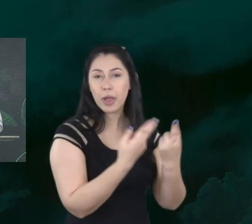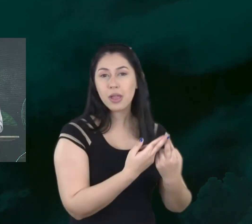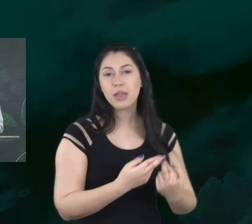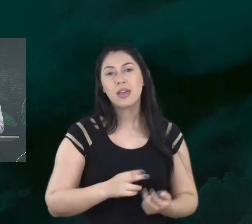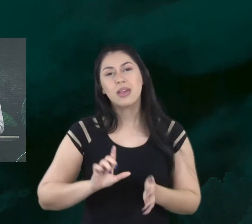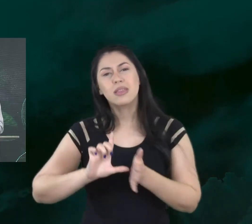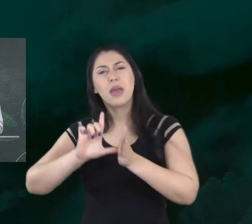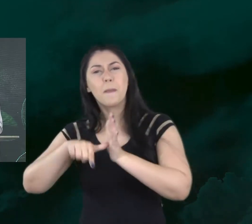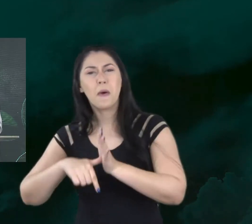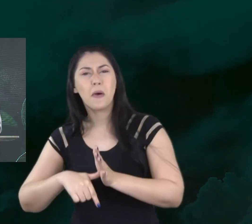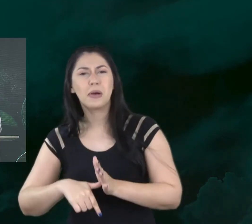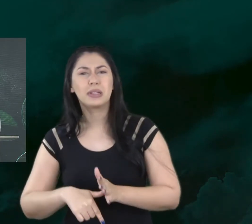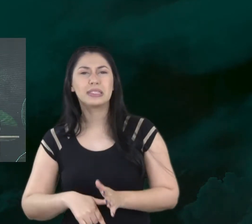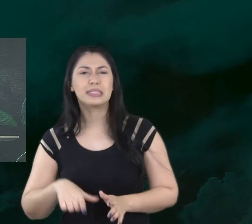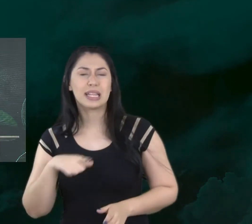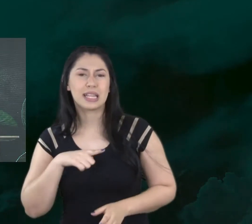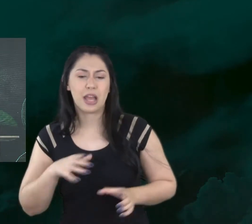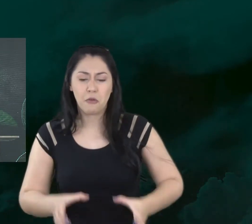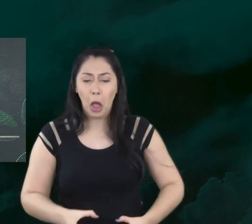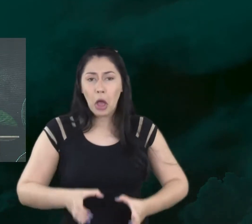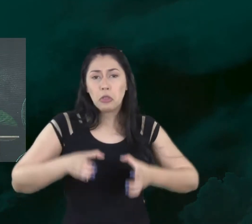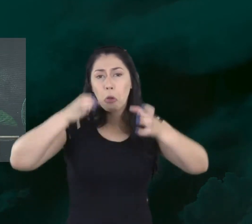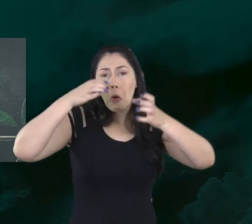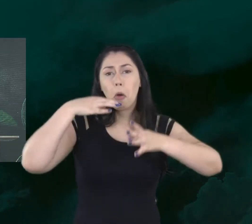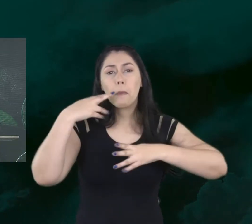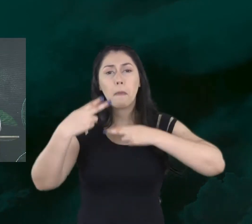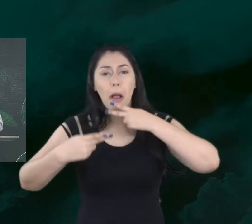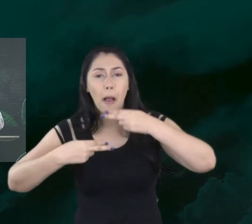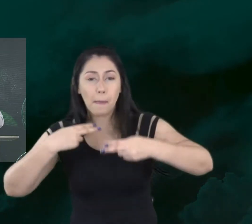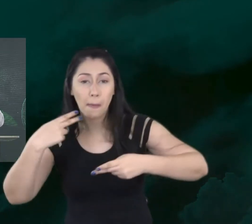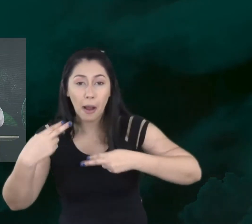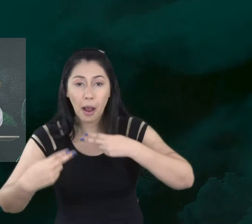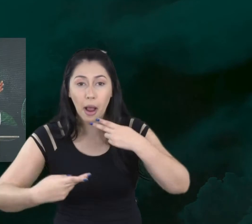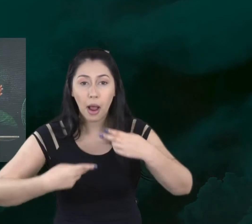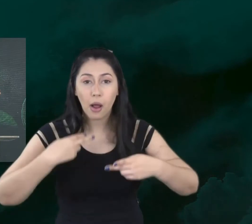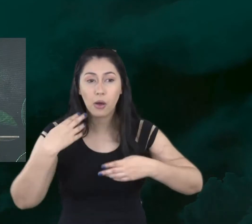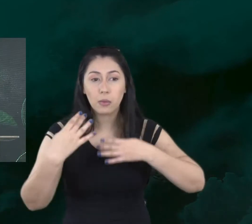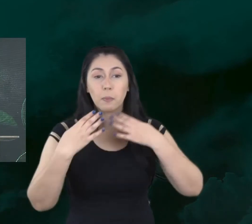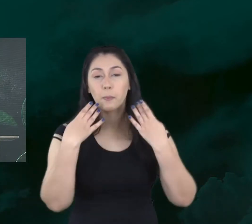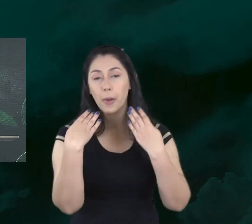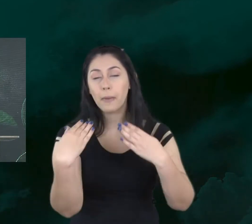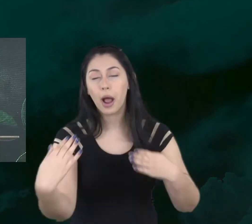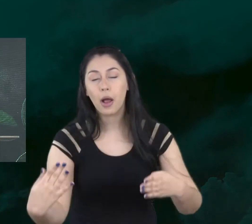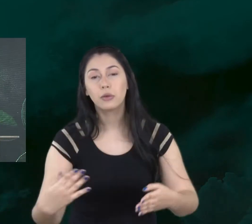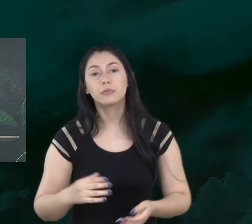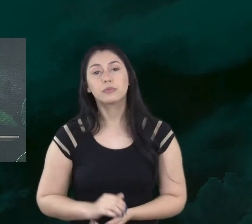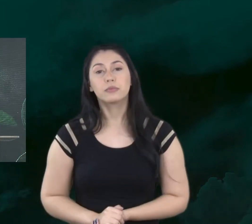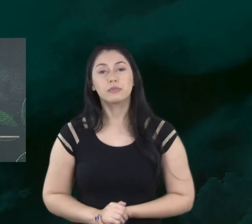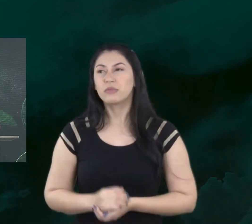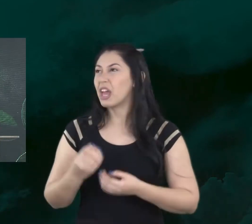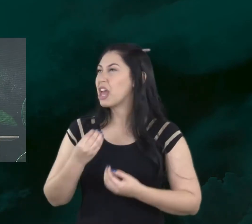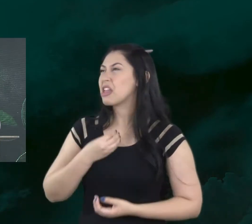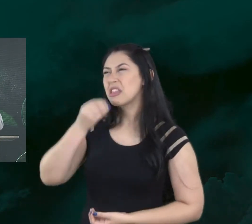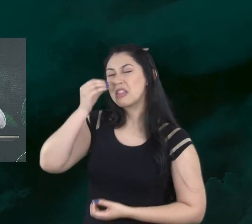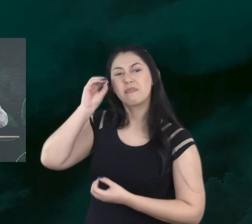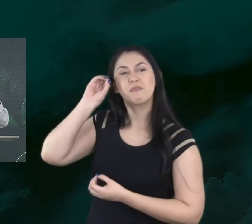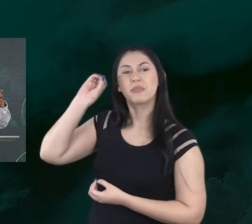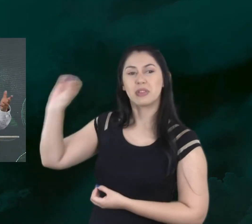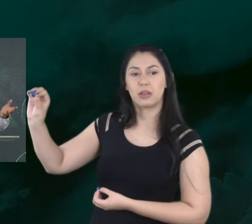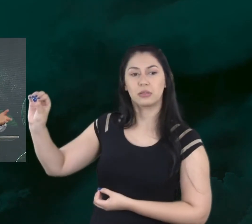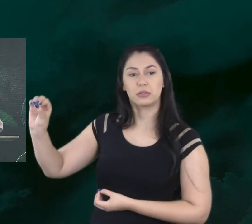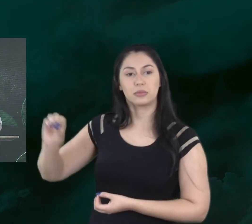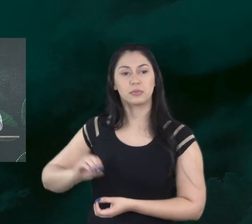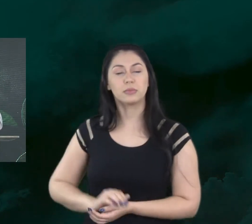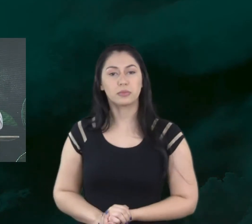Babel, declarando total independência de Deus e o chamamento de Abraão. E Deus